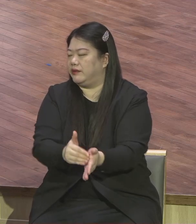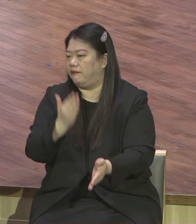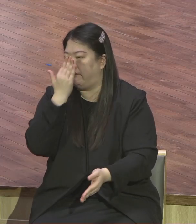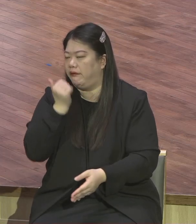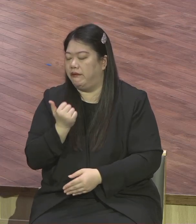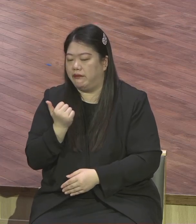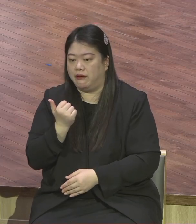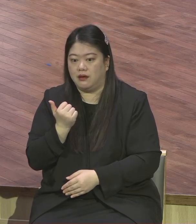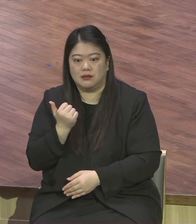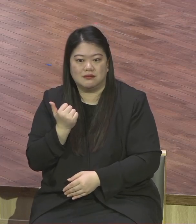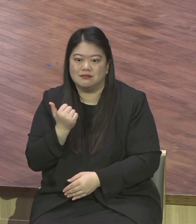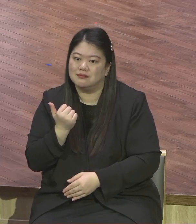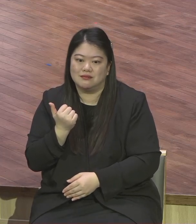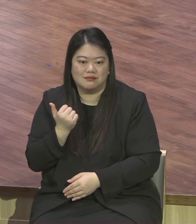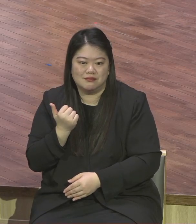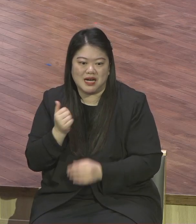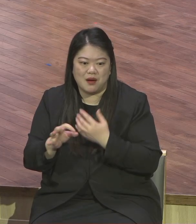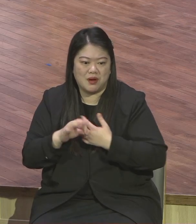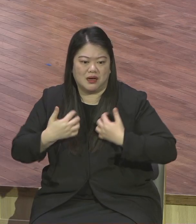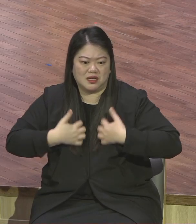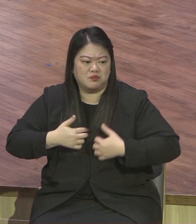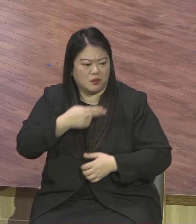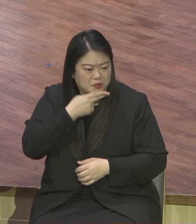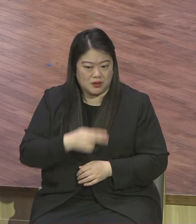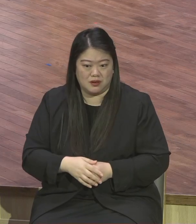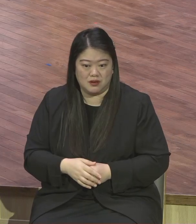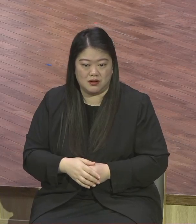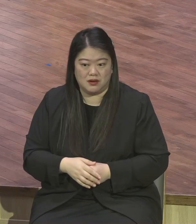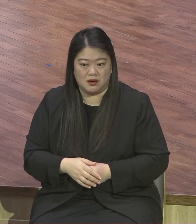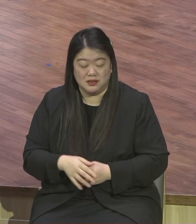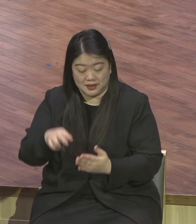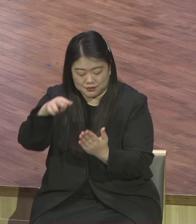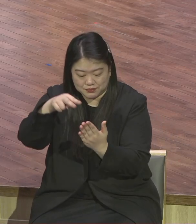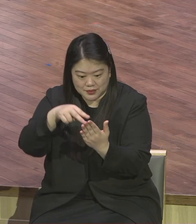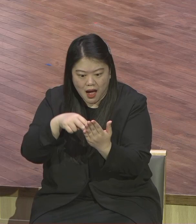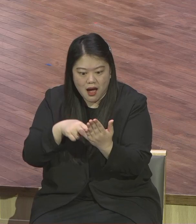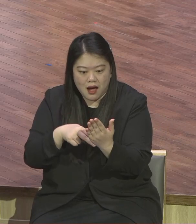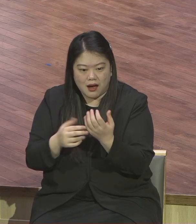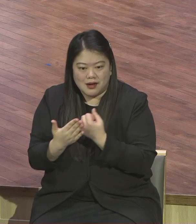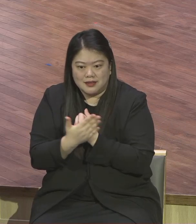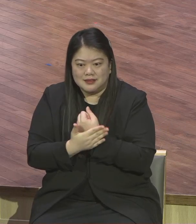너무 슬펐는데 말씀을 통하여 기쁨이 회복되었다. 여호와를 인하여 기뻐하는 겁니다.